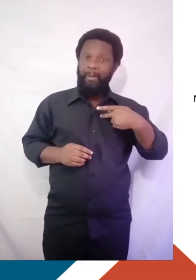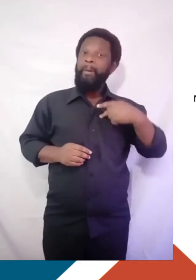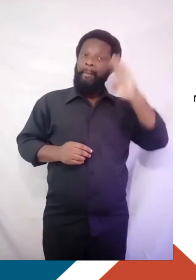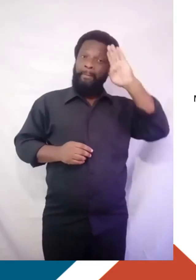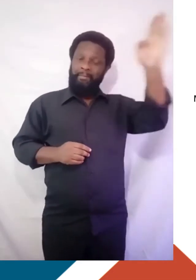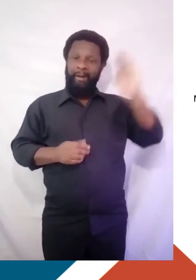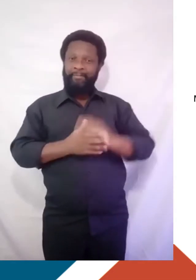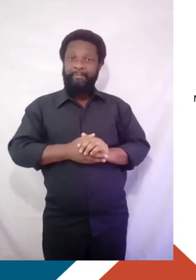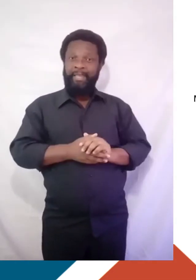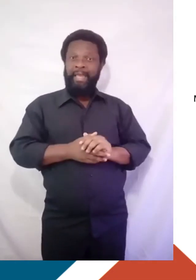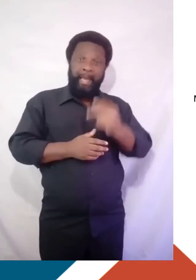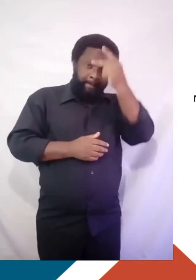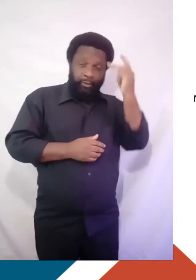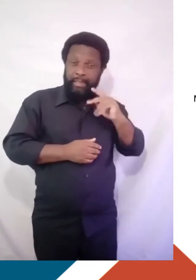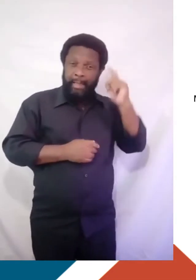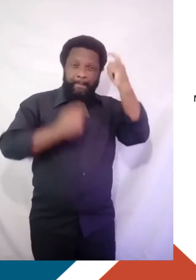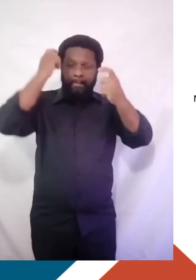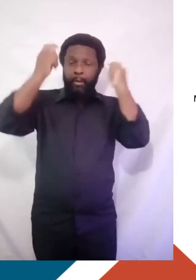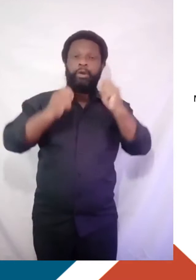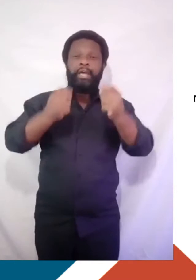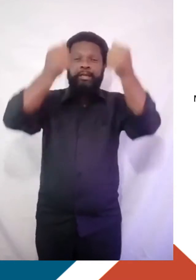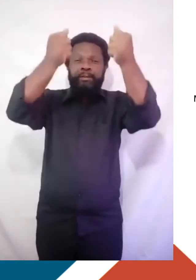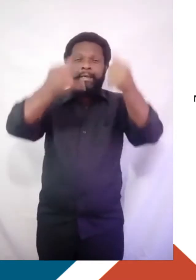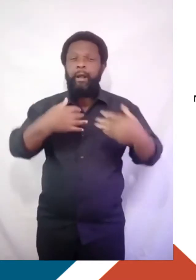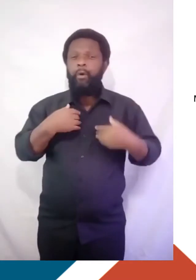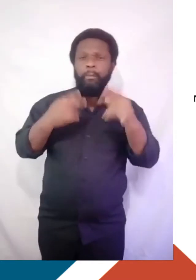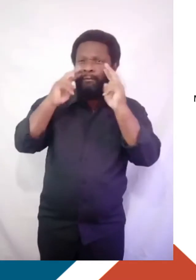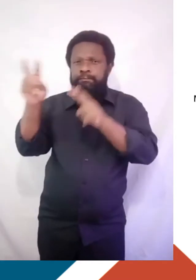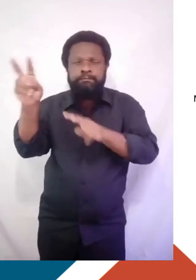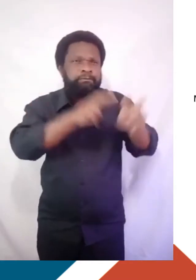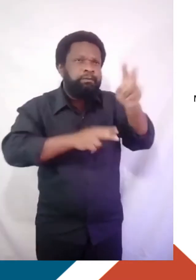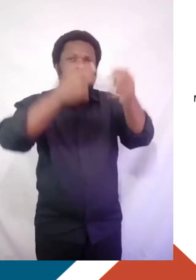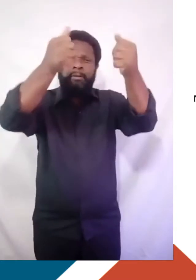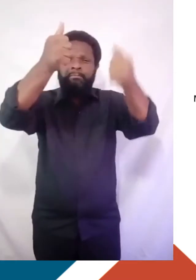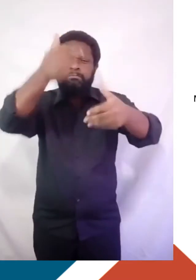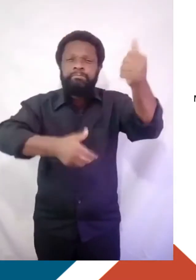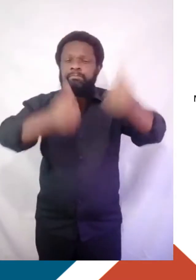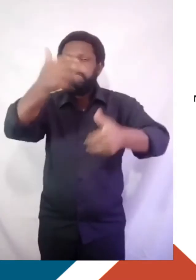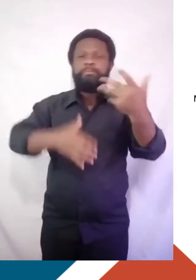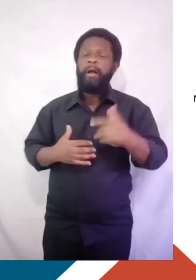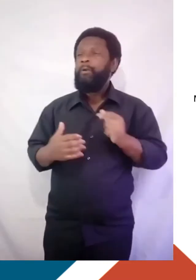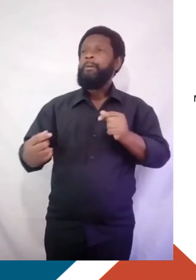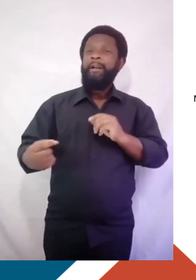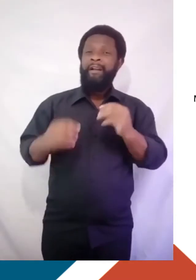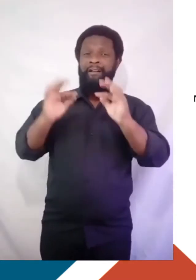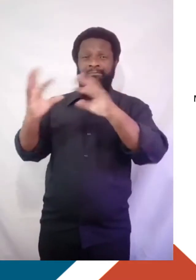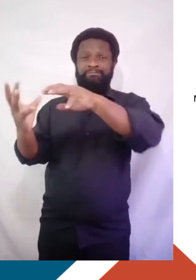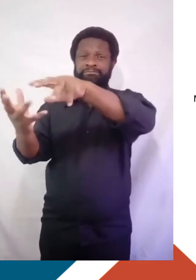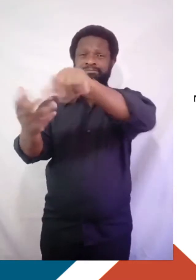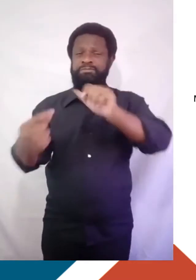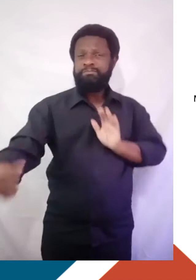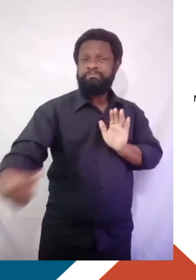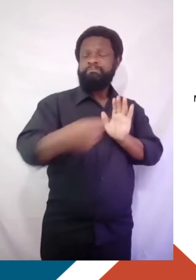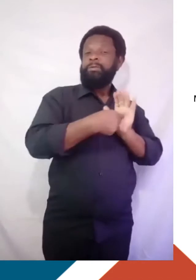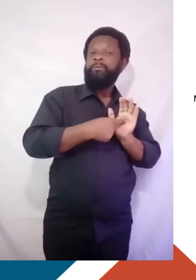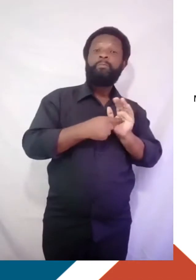romântica. A preocupação do artista é descrever como ele percebe a realidade, o impacto que a realidade causa nele, e por isso